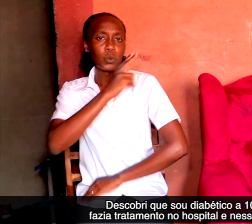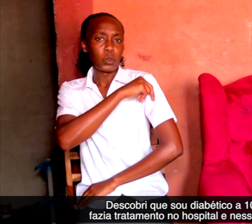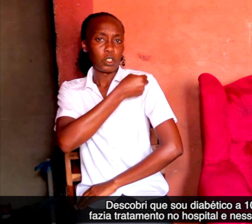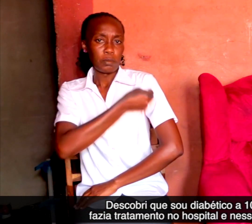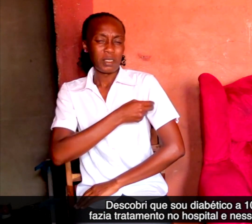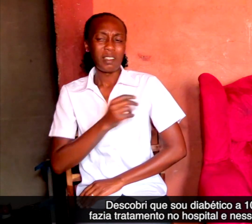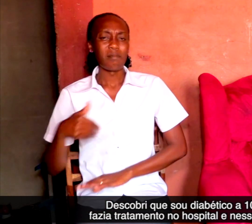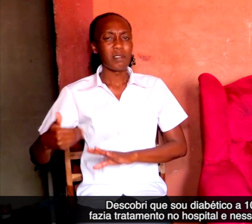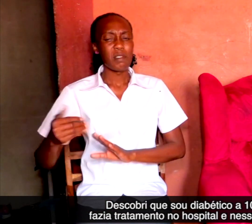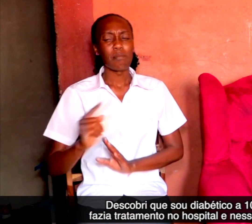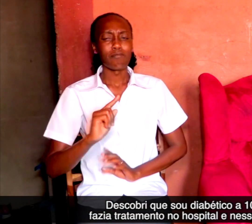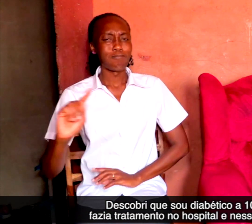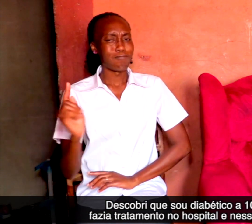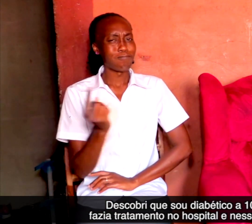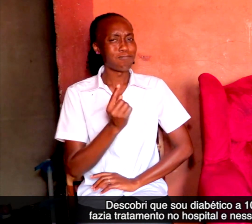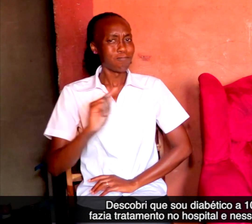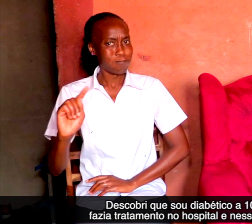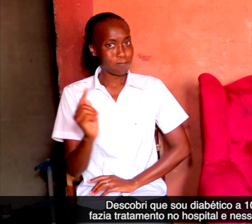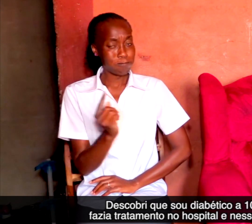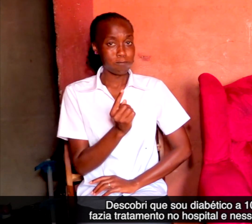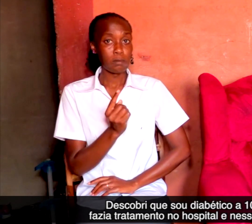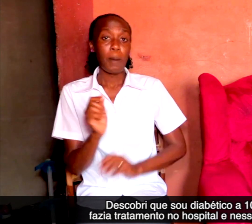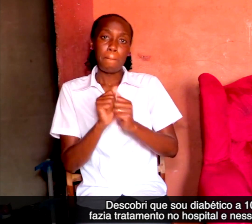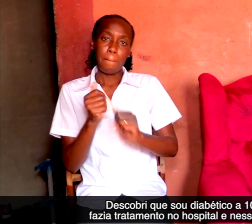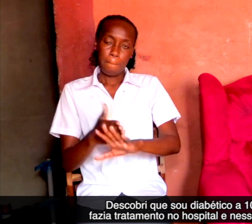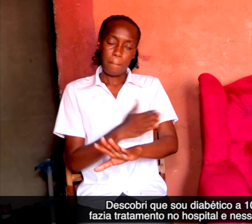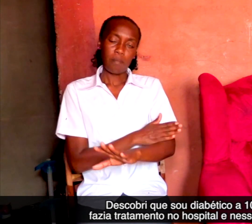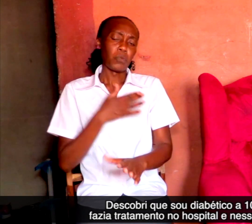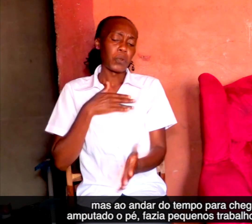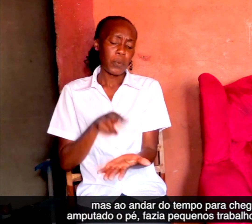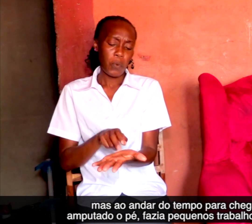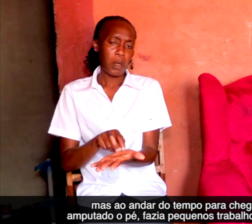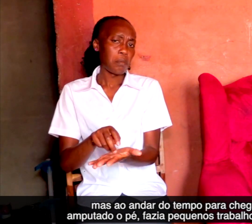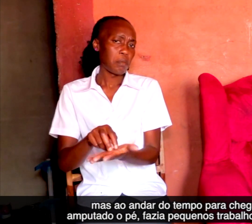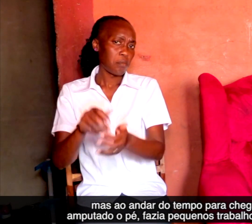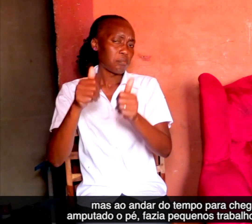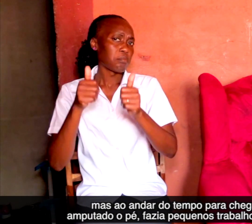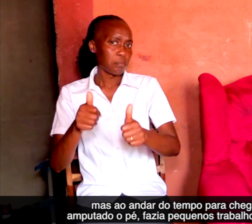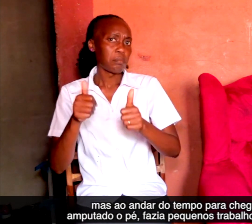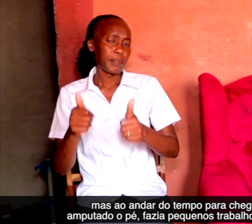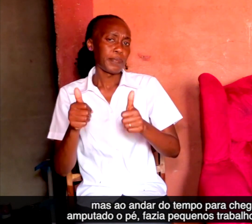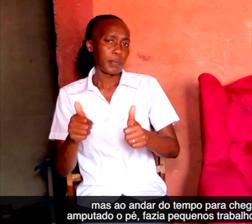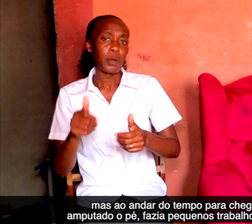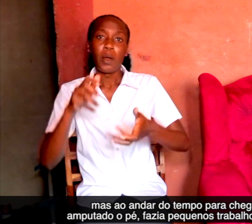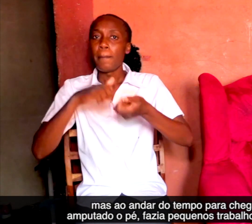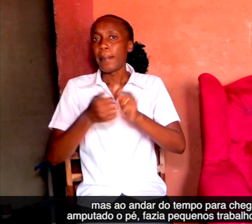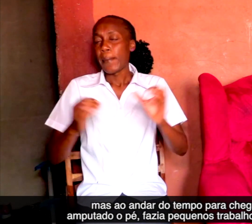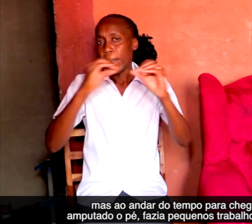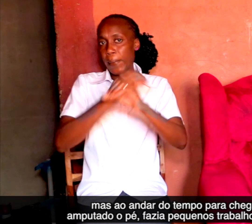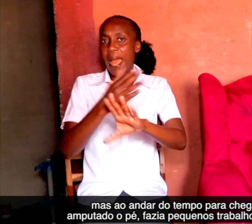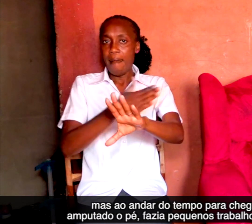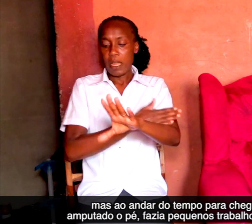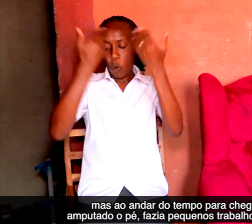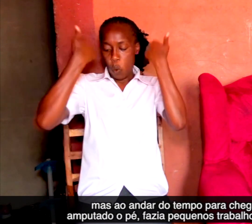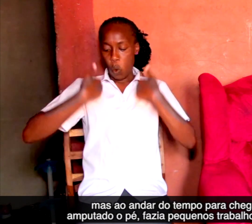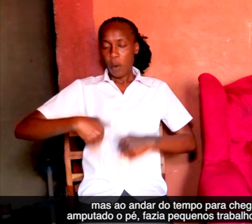hospital, só que eu ainda andava. Nessa altura não tinha nenhum problema. Problema de doença eu tinha,